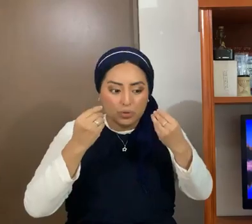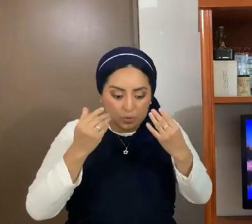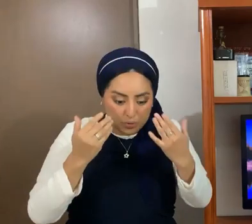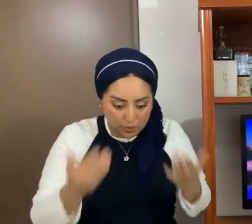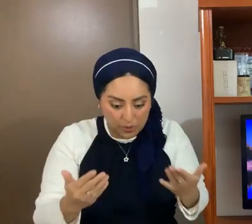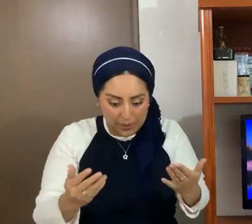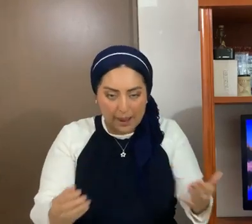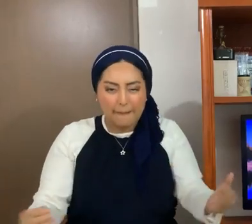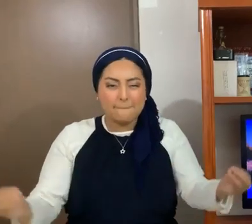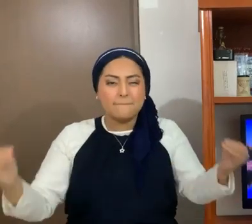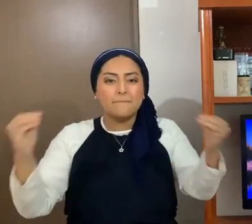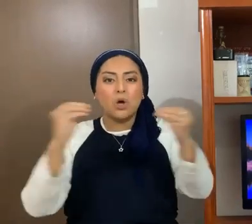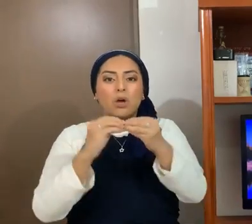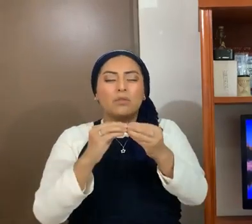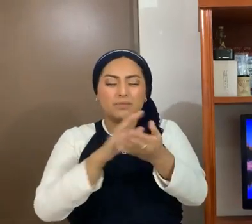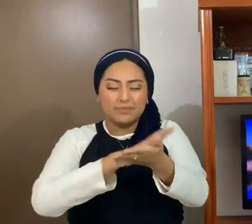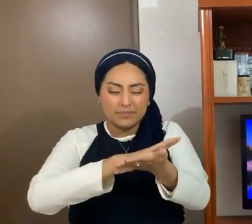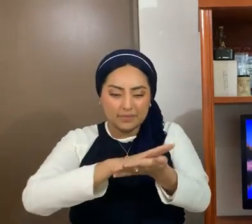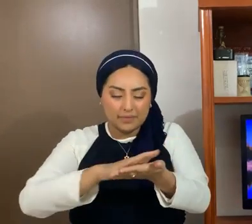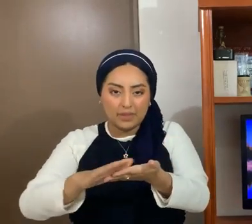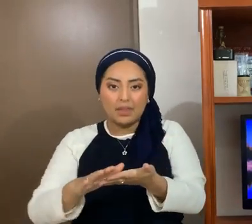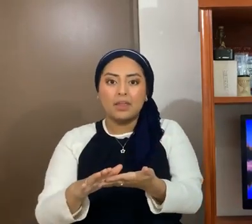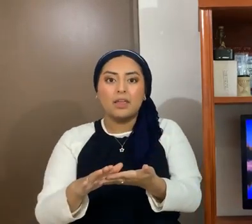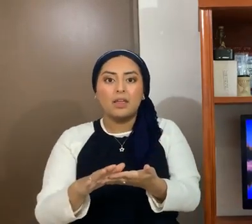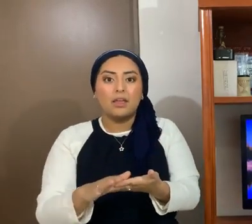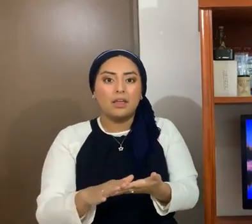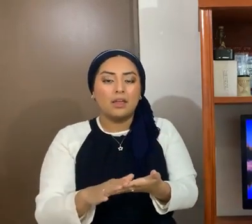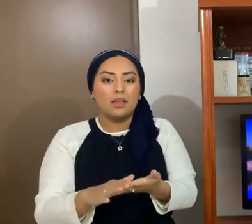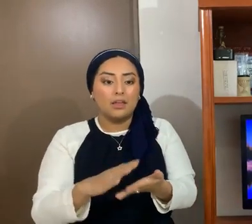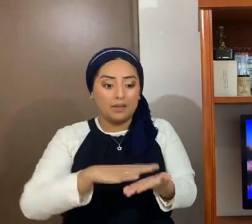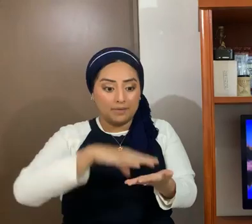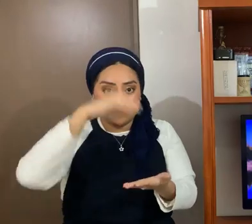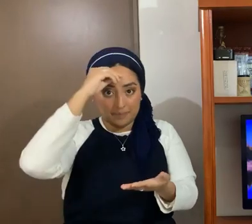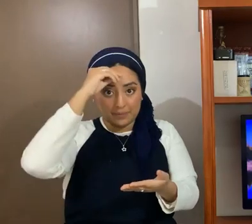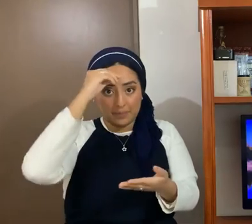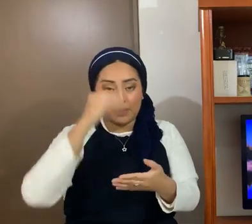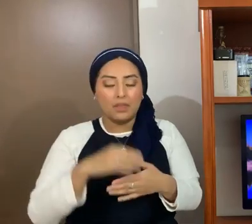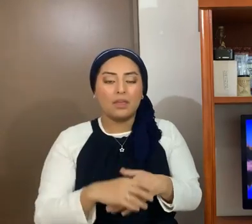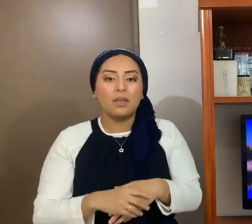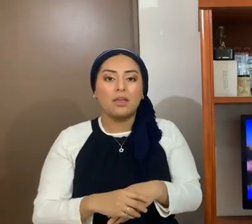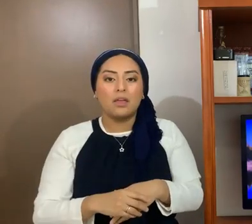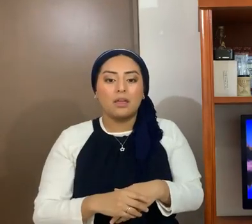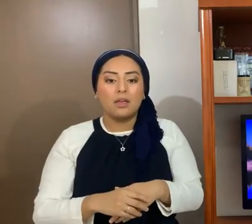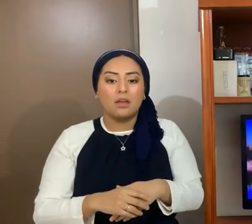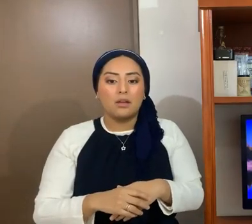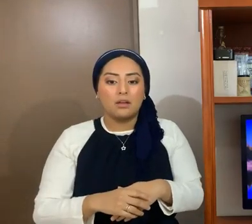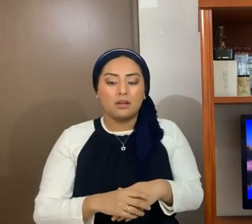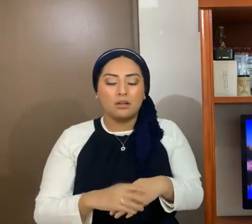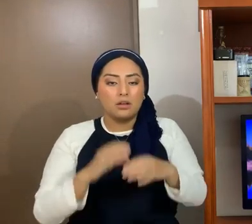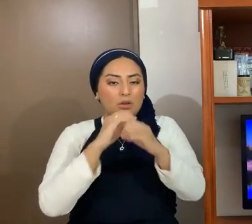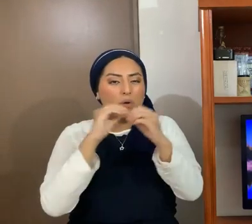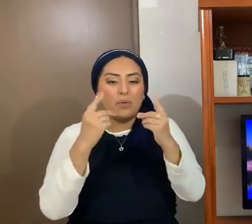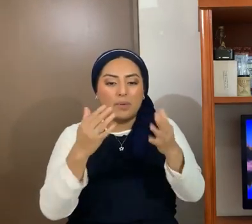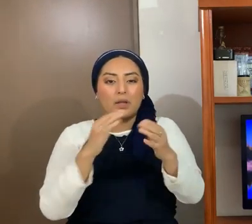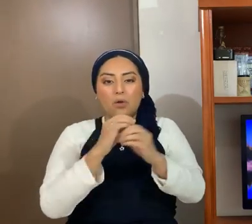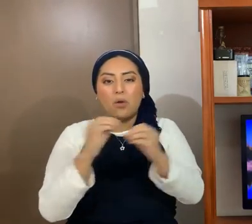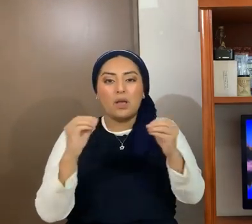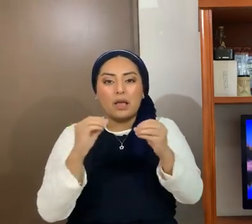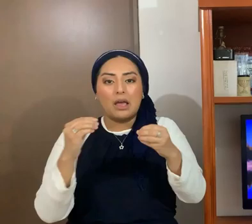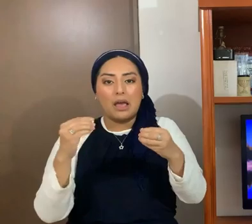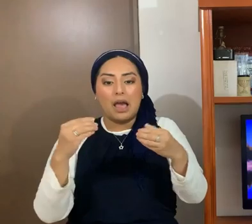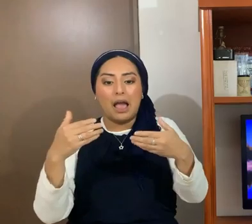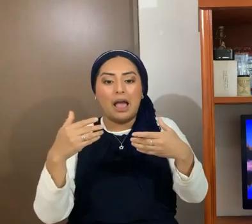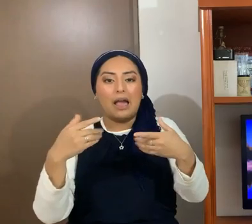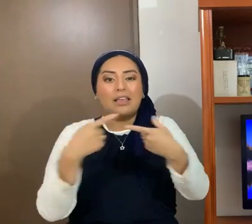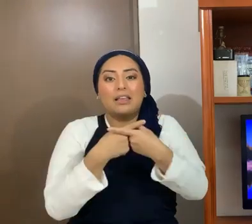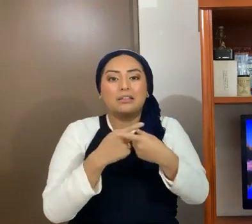con mayor detalle, en disfrutarlo como lo leímos, en no hacer nada que vaya en pos de nuestra voluntad, de